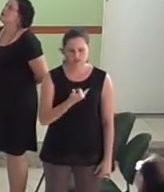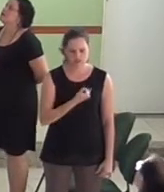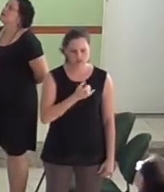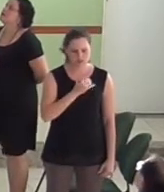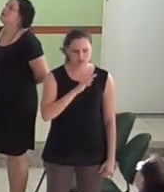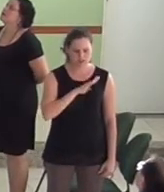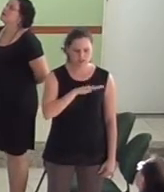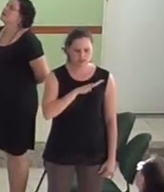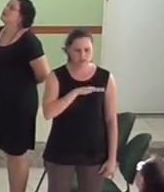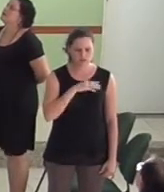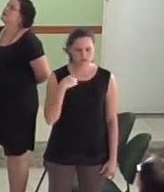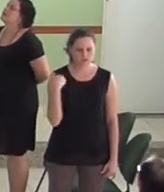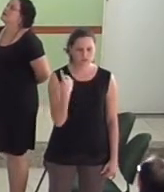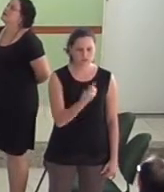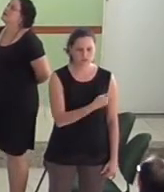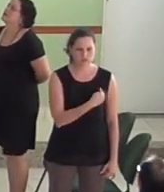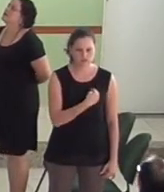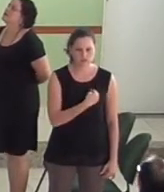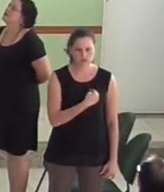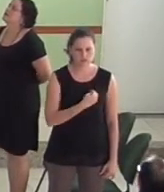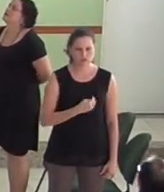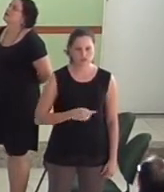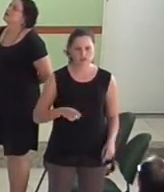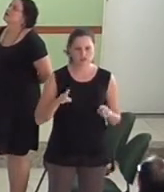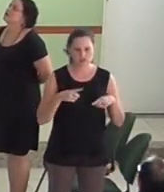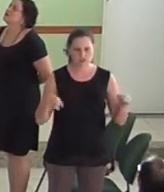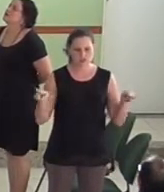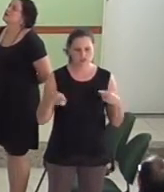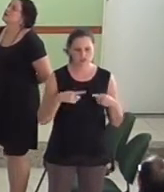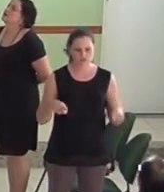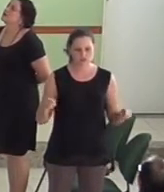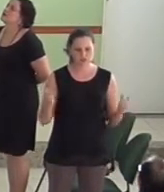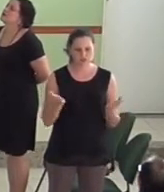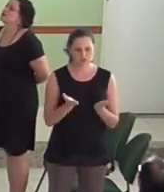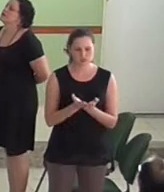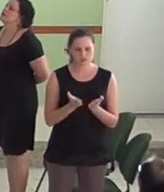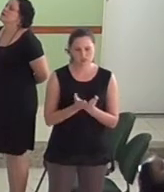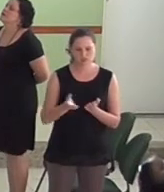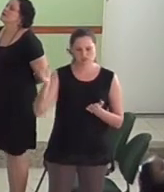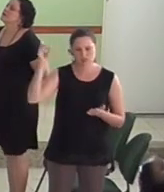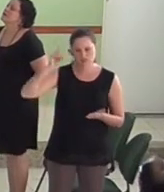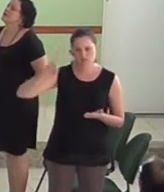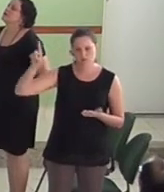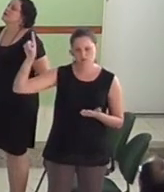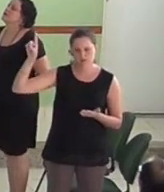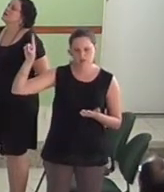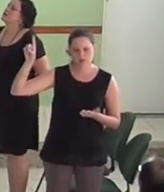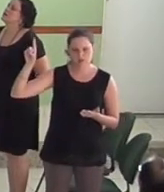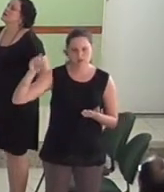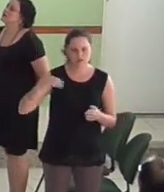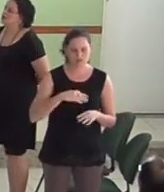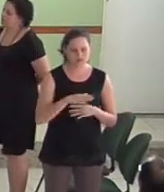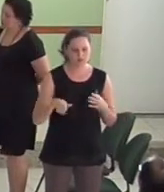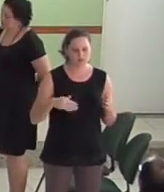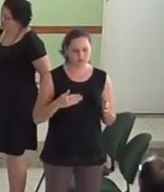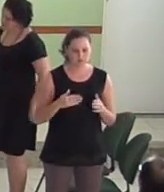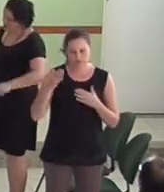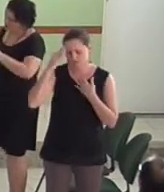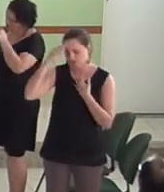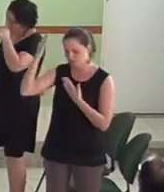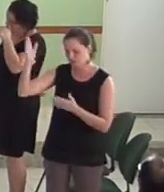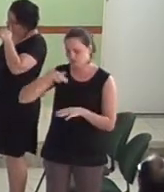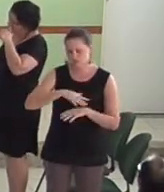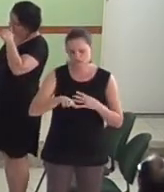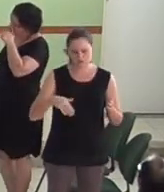das canções, da leitura bíblica e da mensagem, ó Deus. Muito obrigada por tudo, ó Deus,